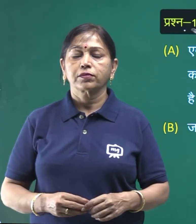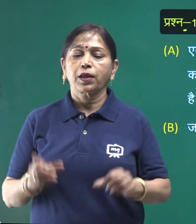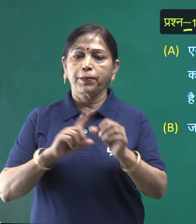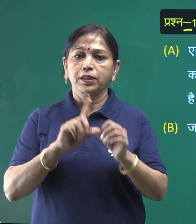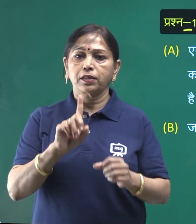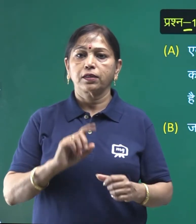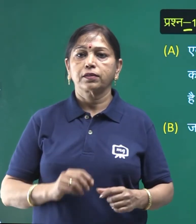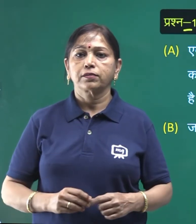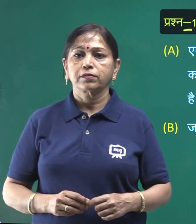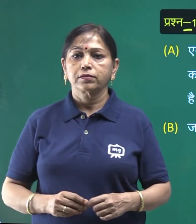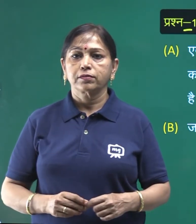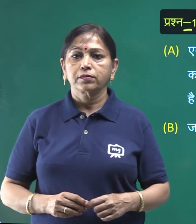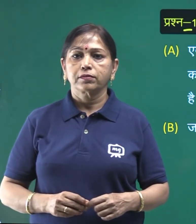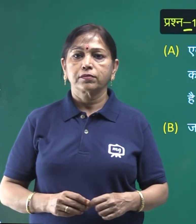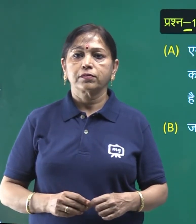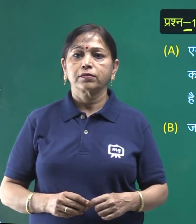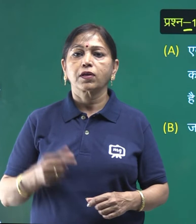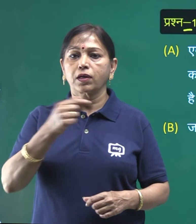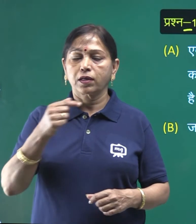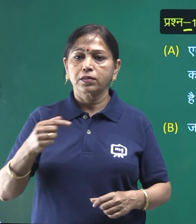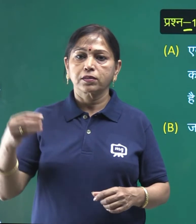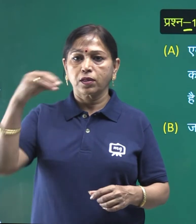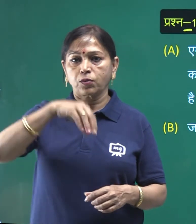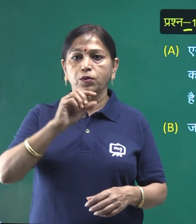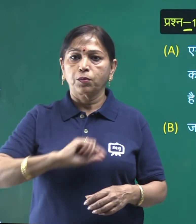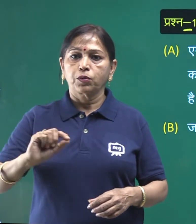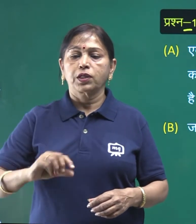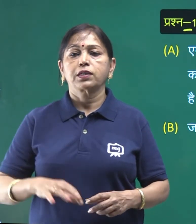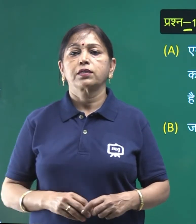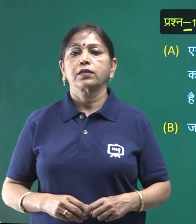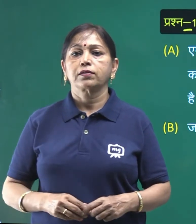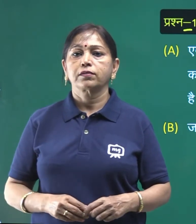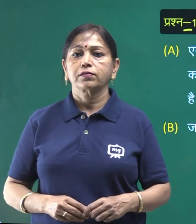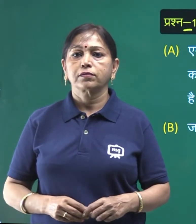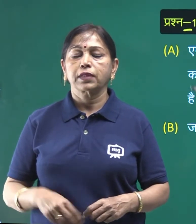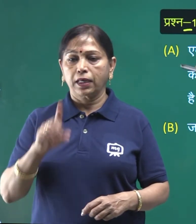प्रश्न 1, रिक्त स्थानों की पूर्ति कीजिए।